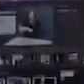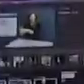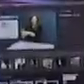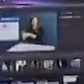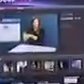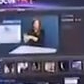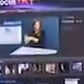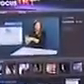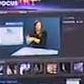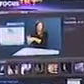Gehörlosentagung.